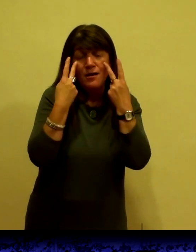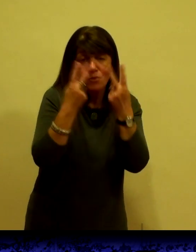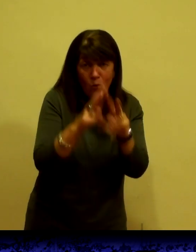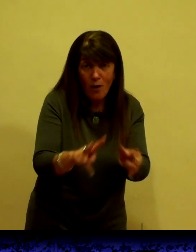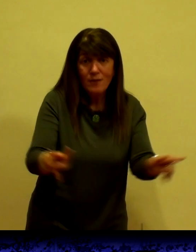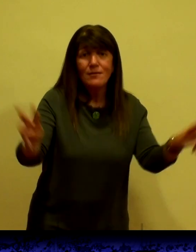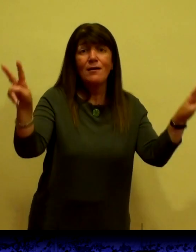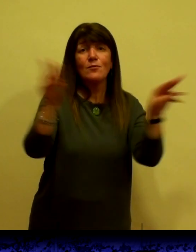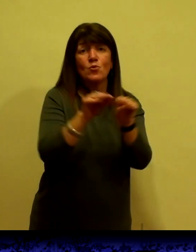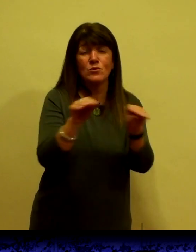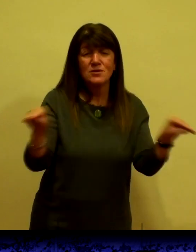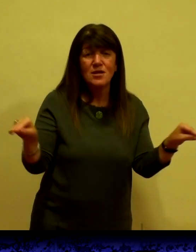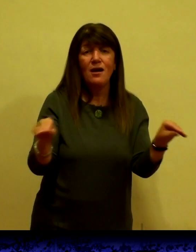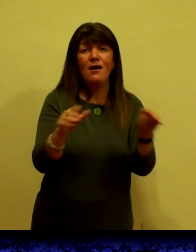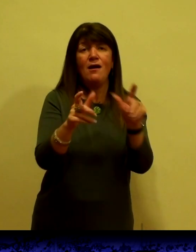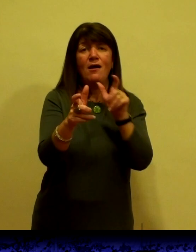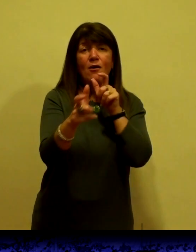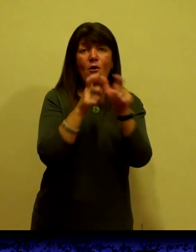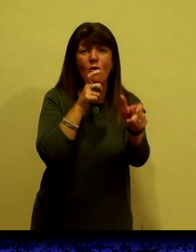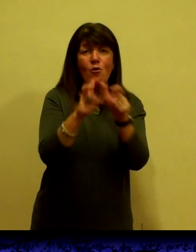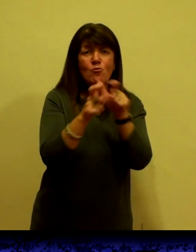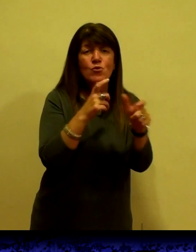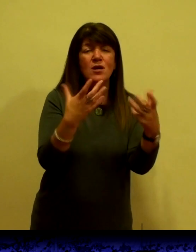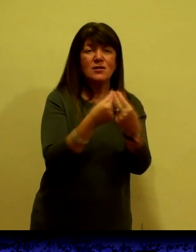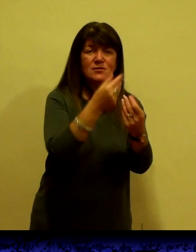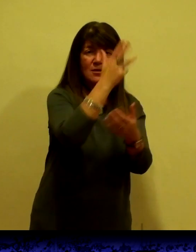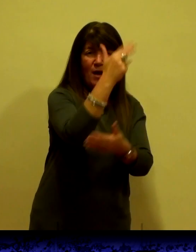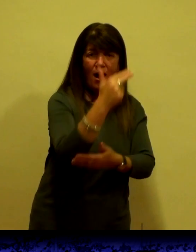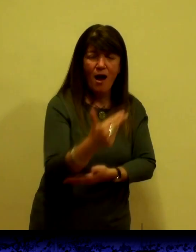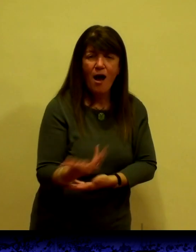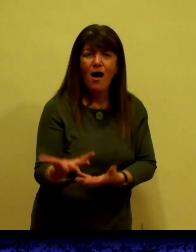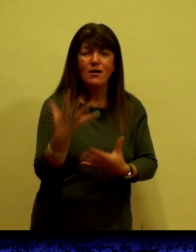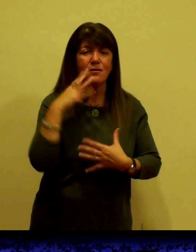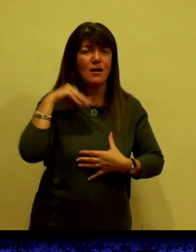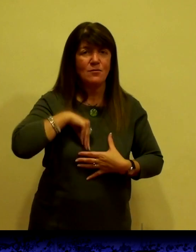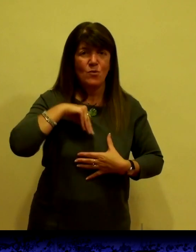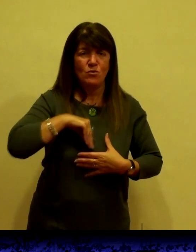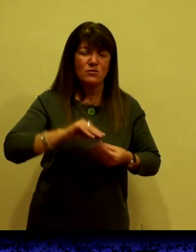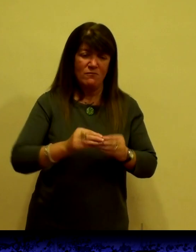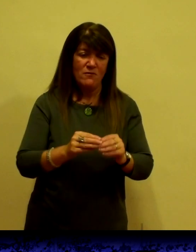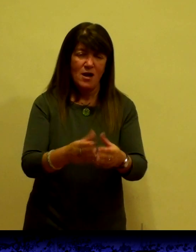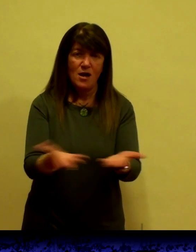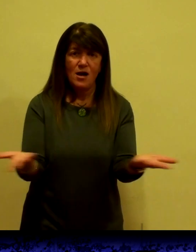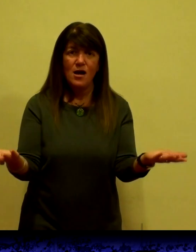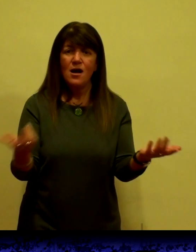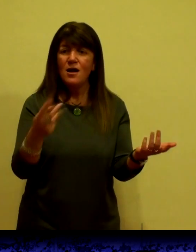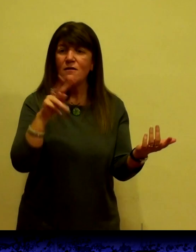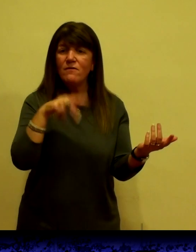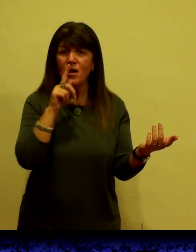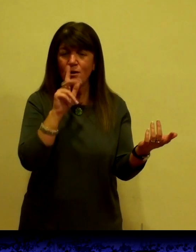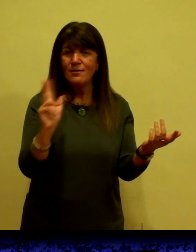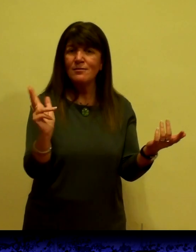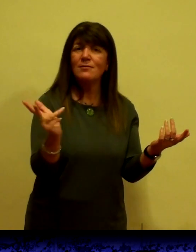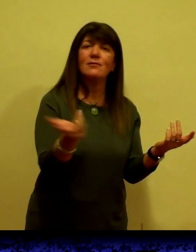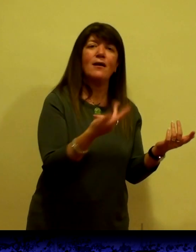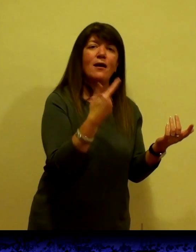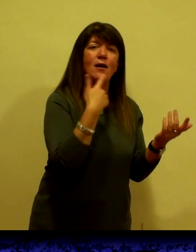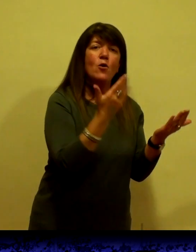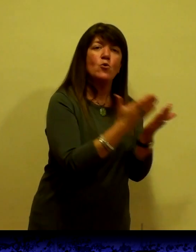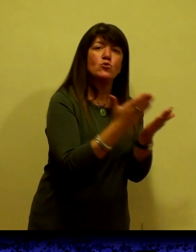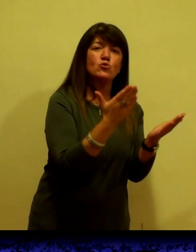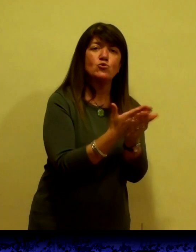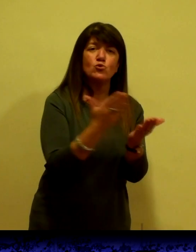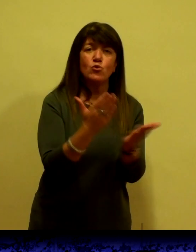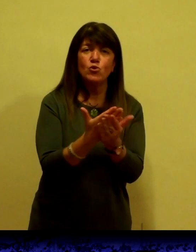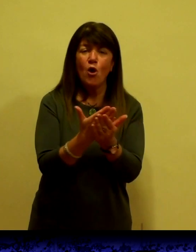museo, il saper dialogare con l'altro, essere motivati a farlo. Ed essendo tutti e tre degli studiosi